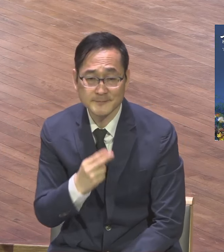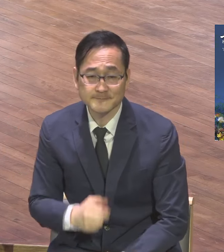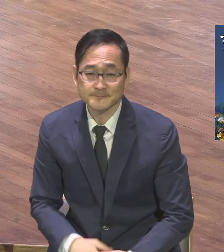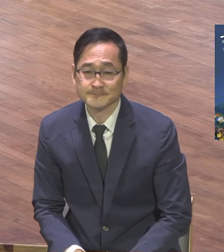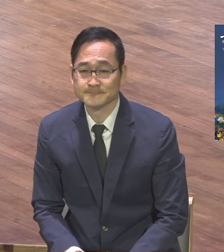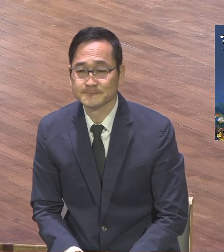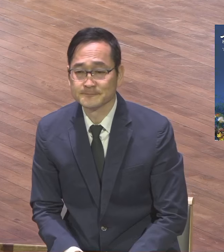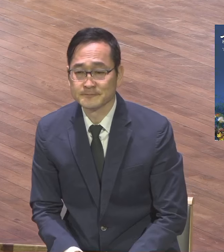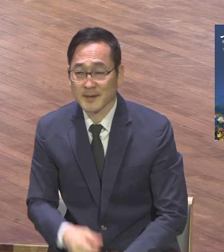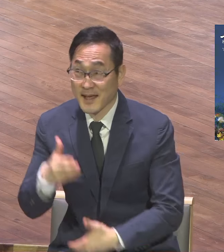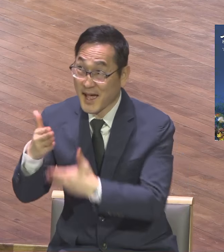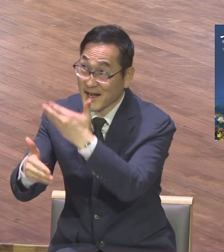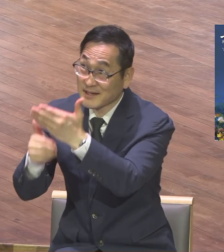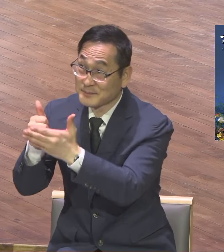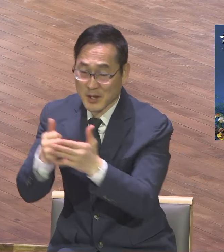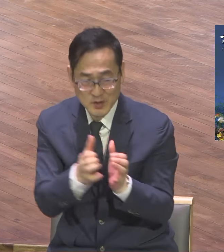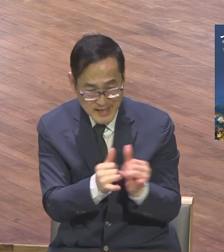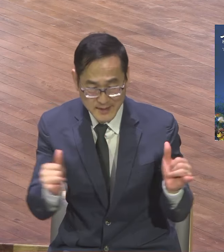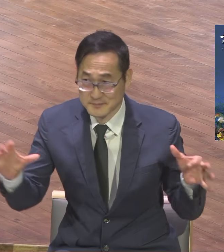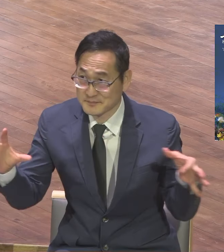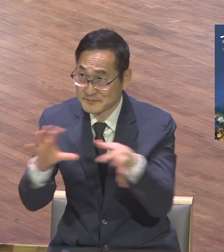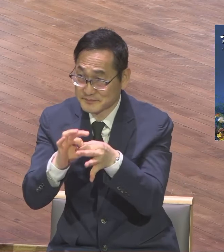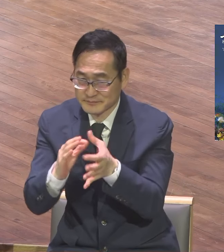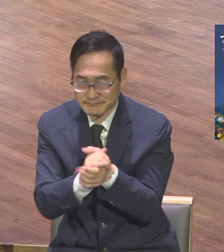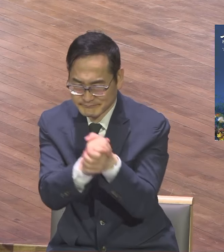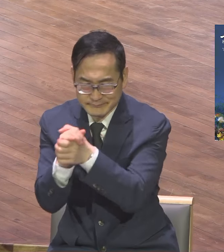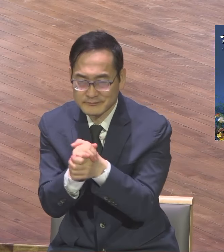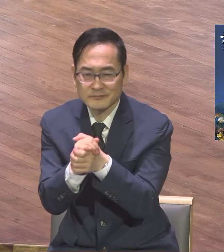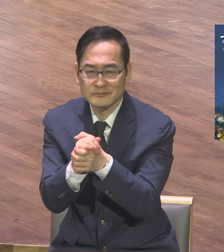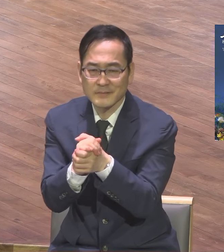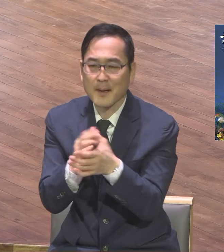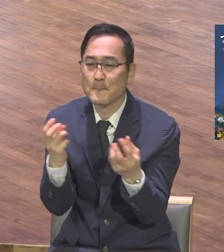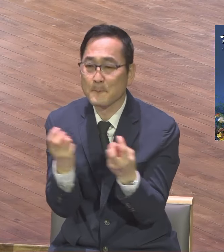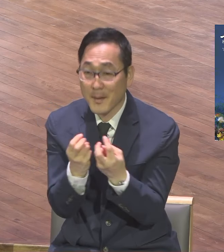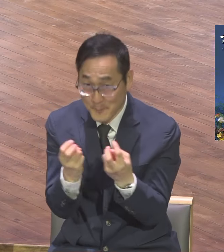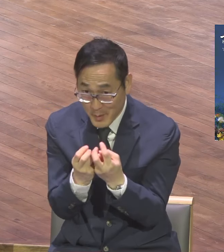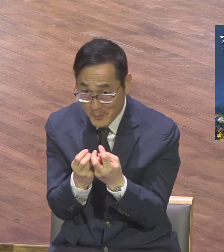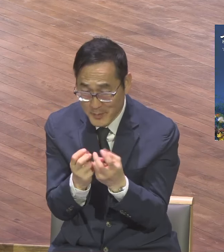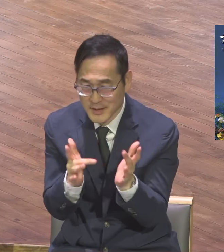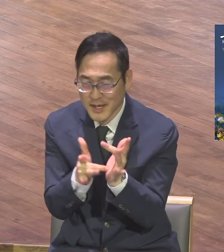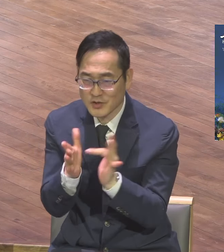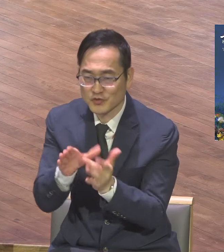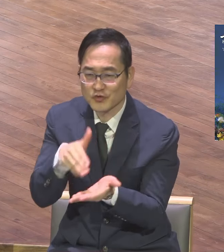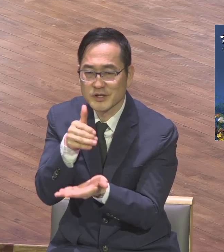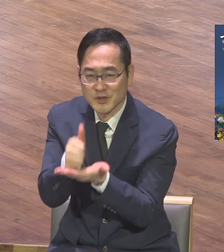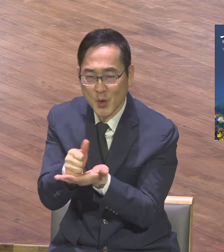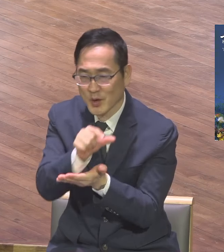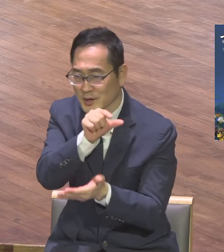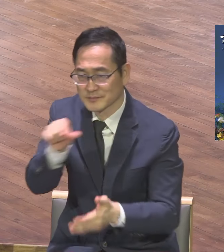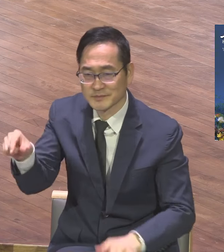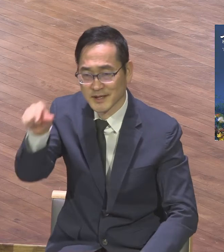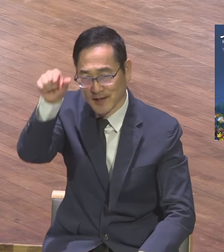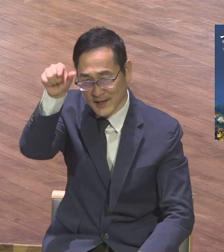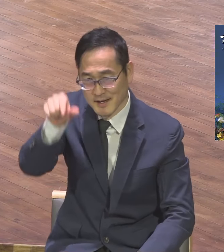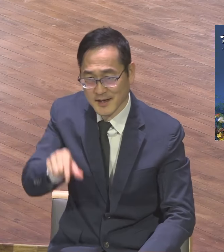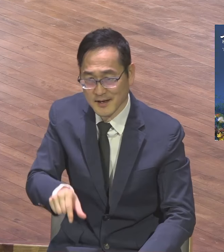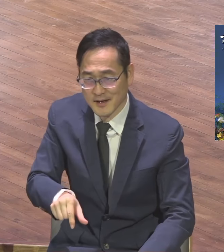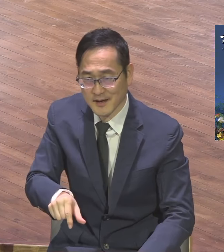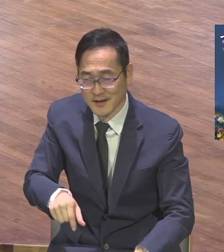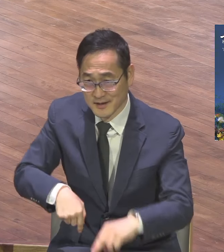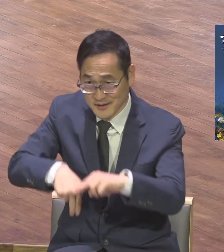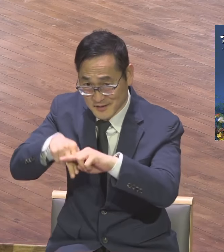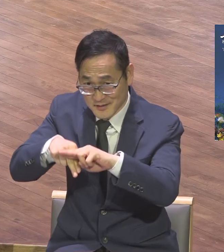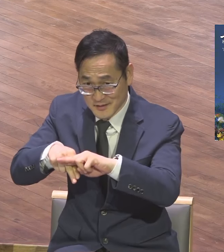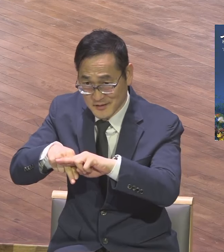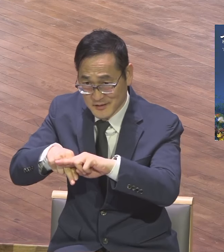하나님과 화목하게 만드는 이 피스메이커, 이 유일한 제물은 희생제물 예수 그리스도의